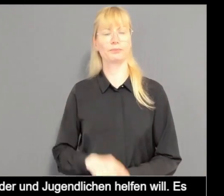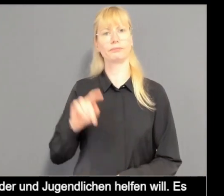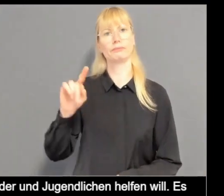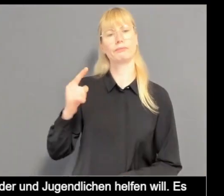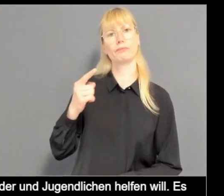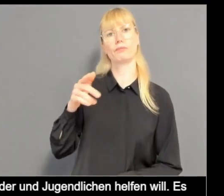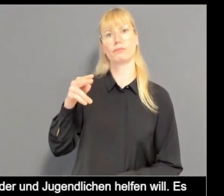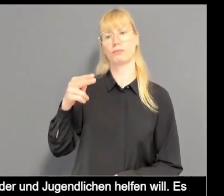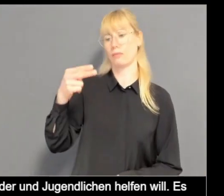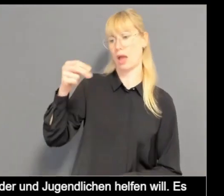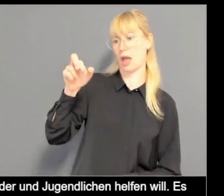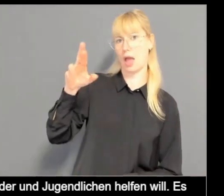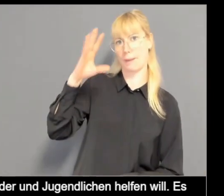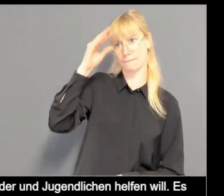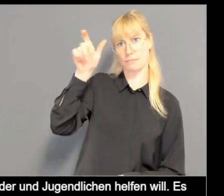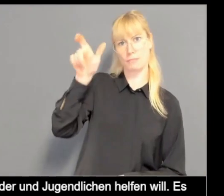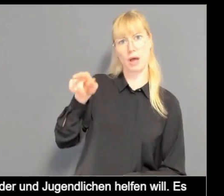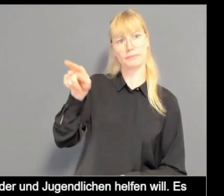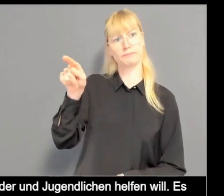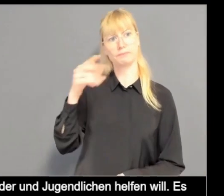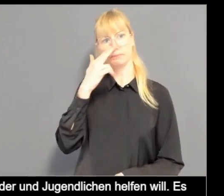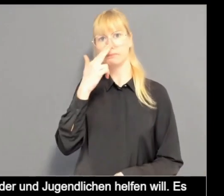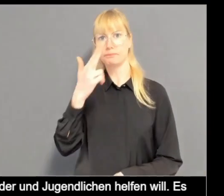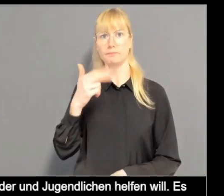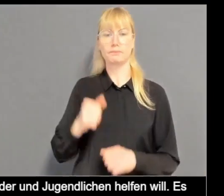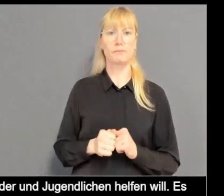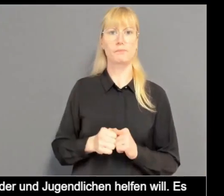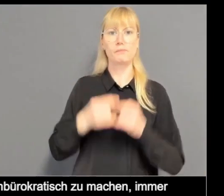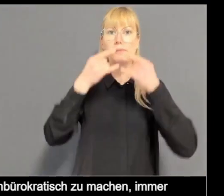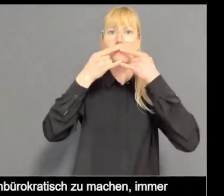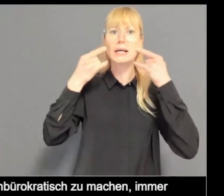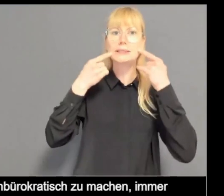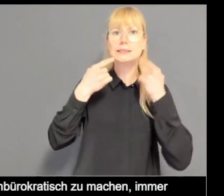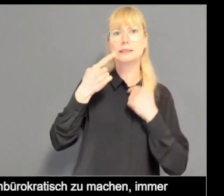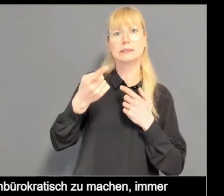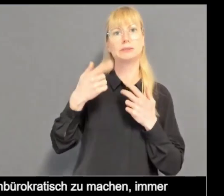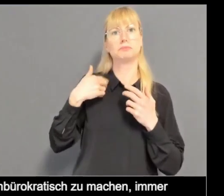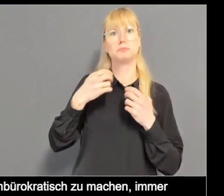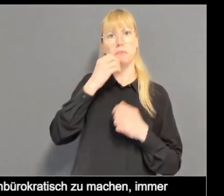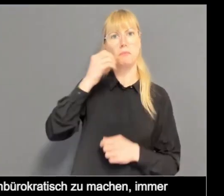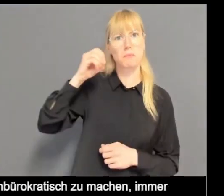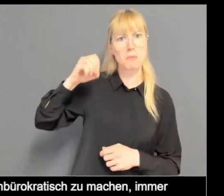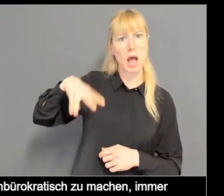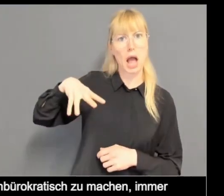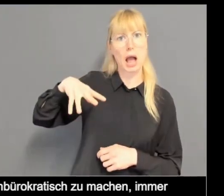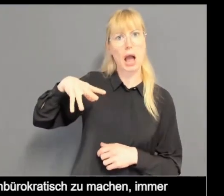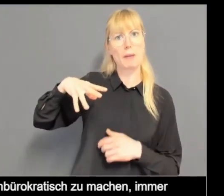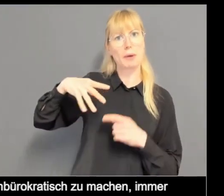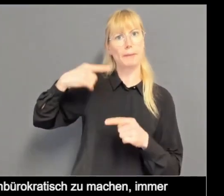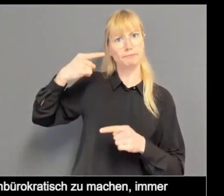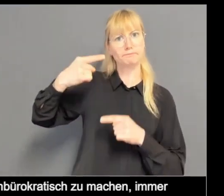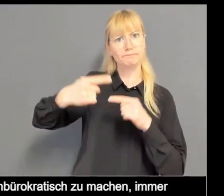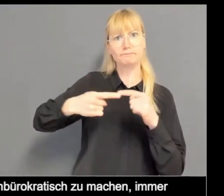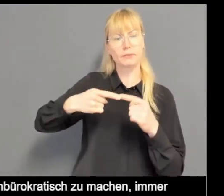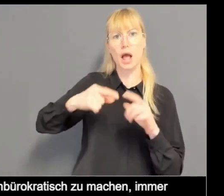gerade drastisch seit den Ferien wieder, keiner weiß, wie es in 2 Wochen ist. Sie erwägen oder ist zumindest theoretisch denkbar, dass dann Hotspot-Regelungen